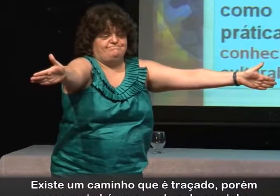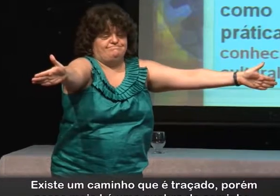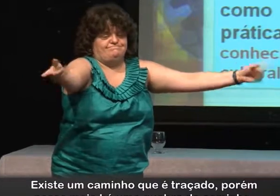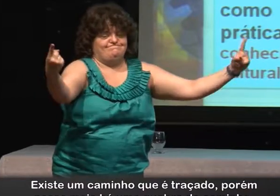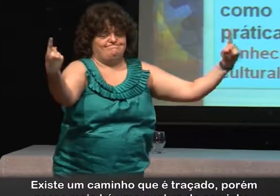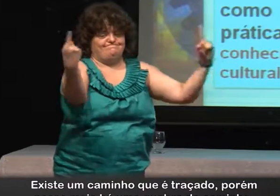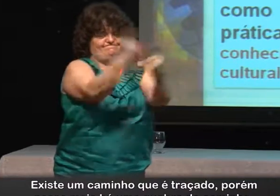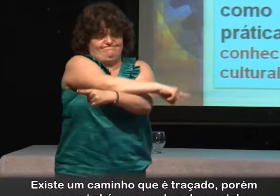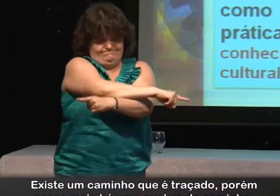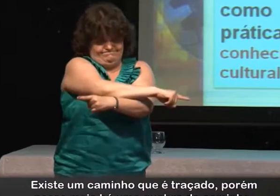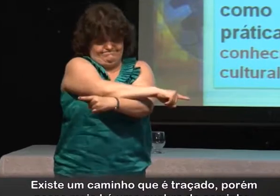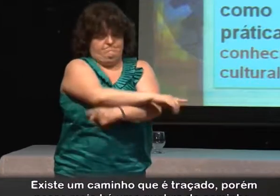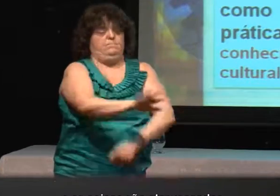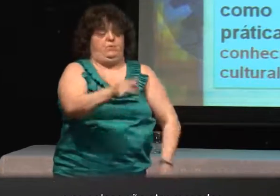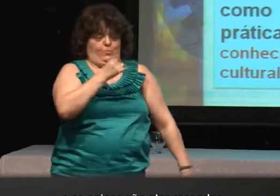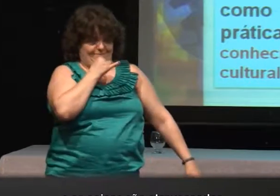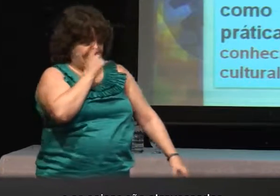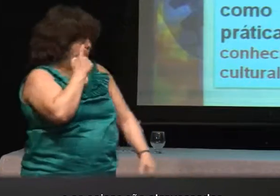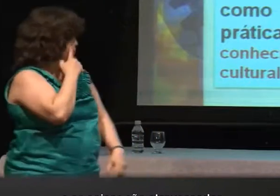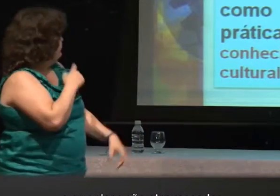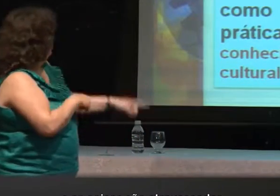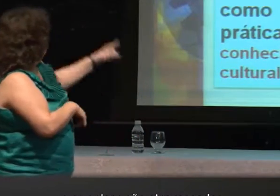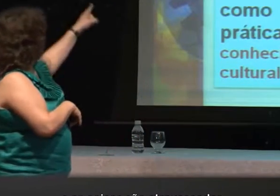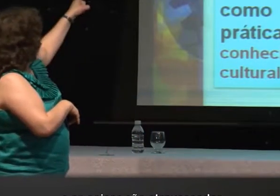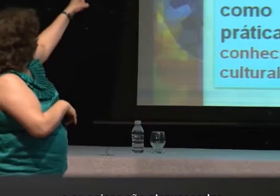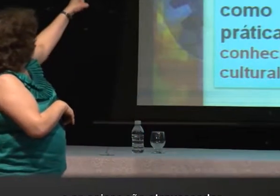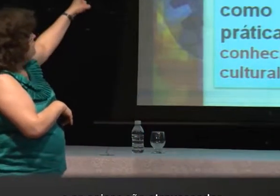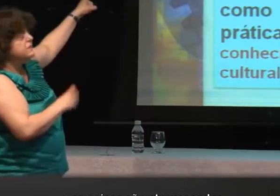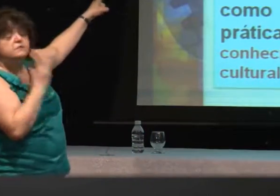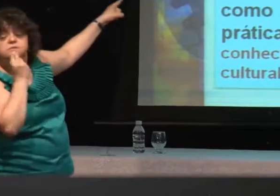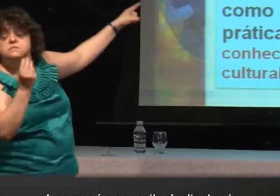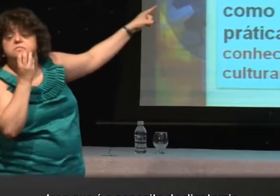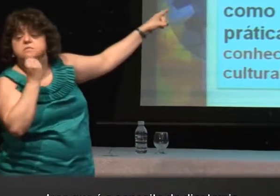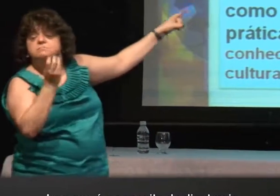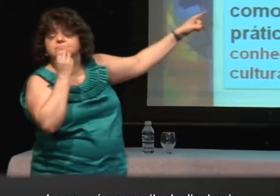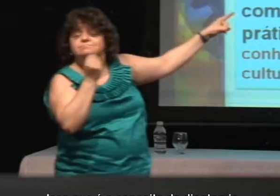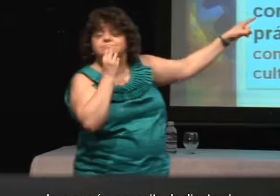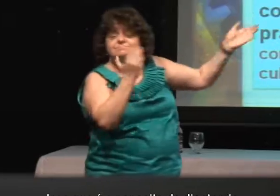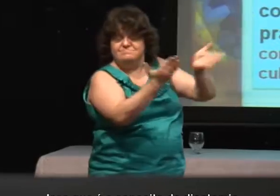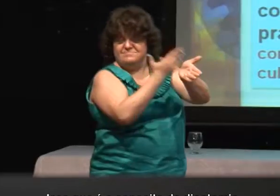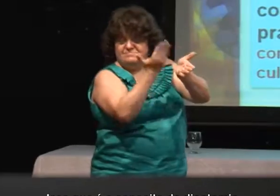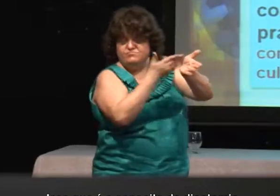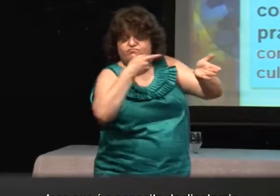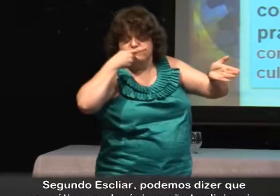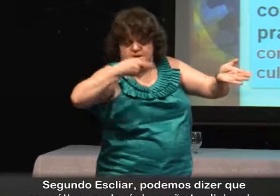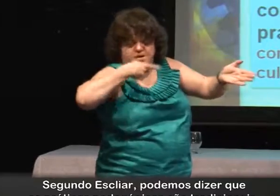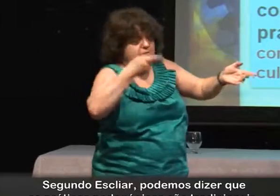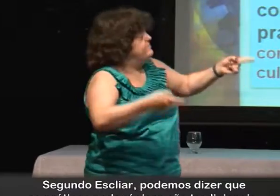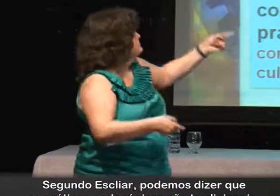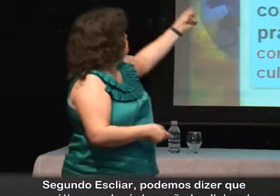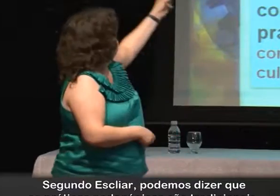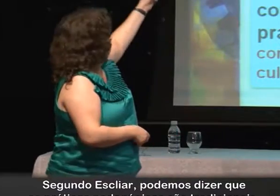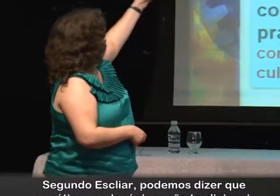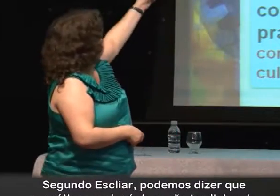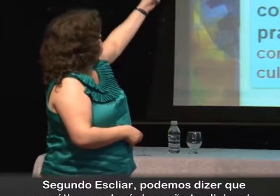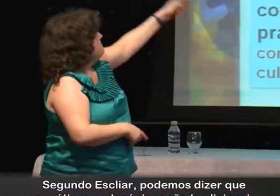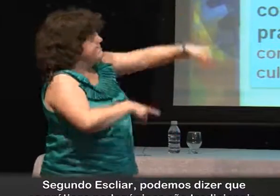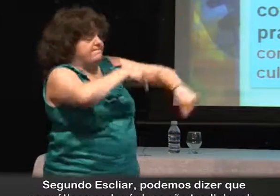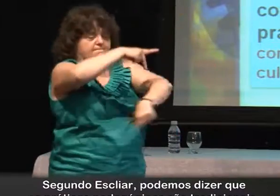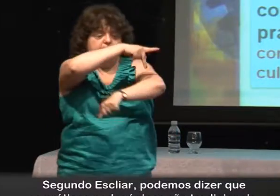há uma quebra do caminho e as coisas são atravessadas. Isso que é o conceito de dicotomia. Segundo o Sclia,